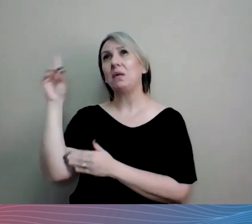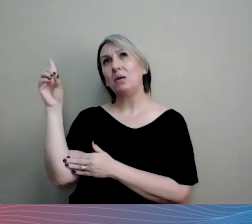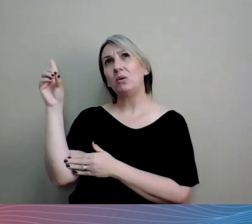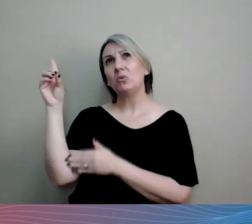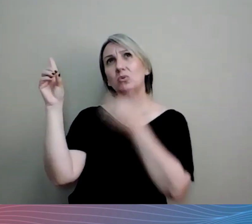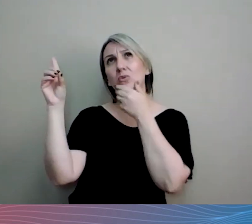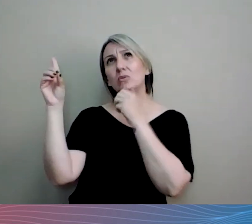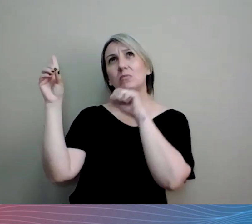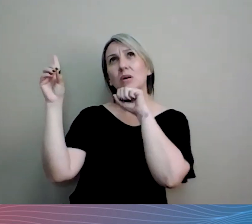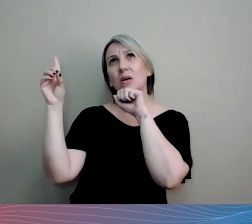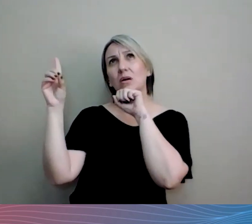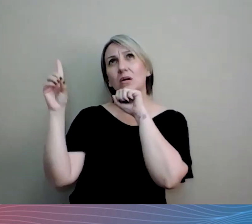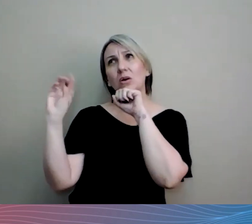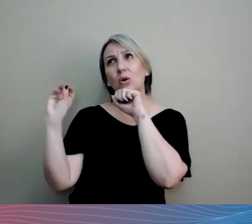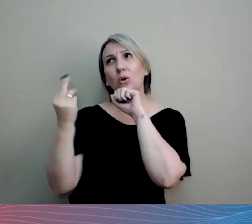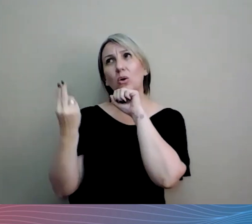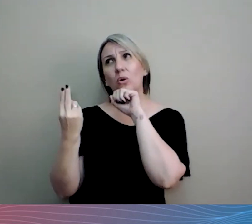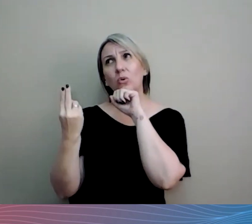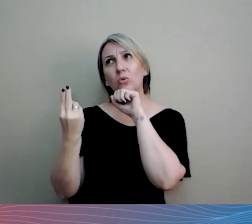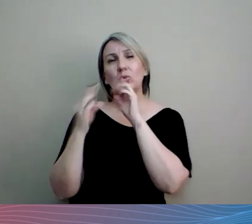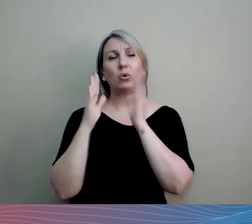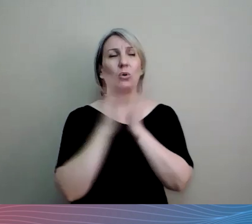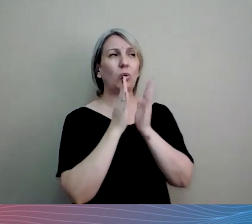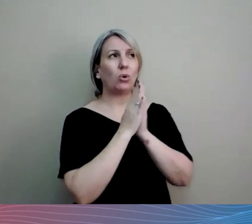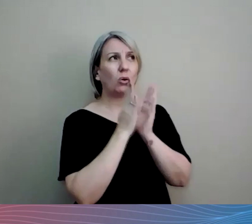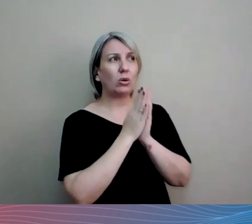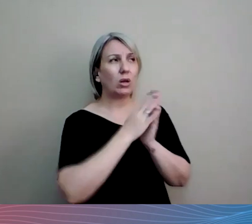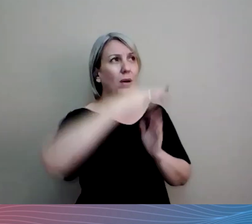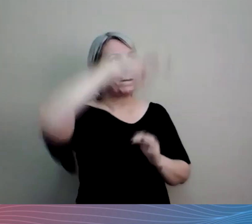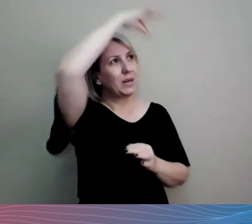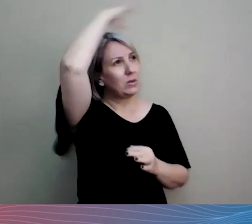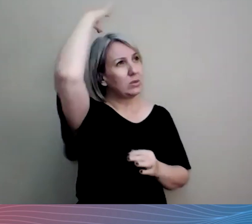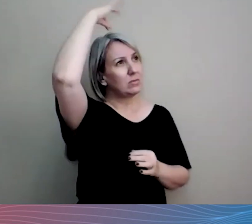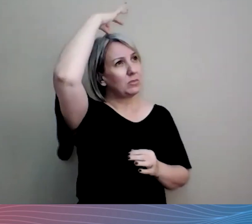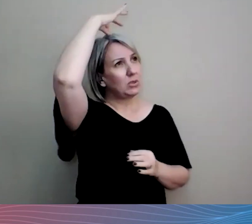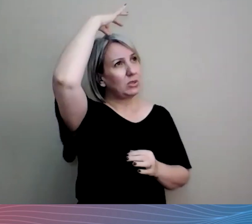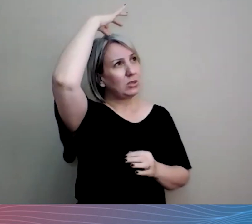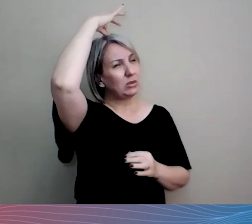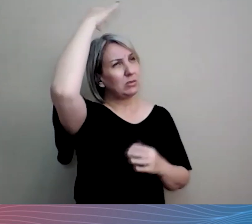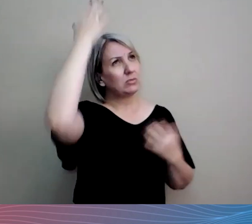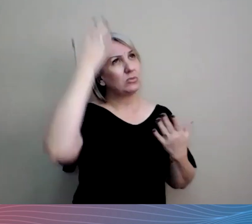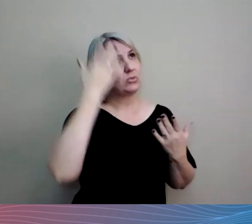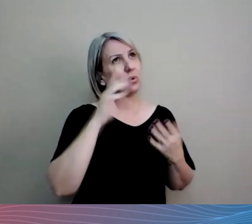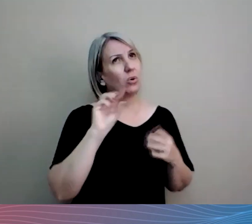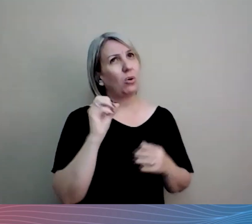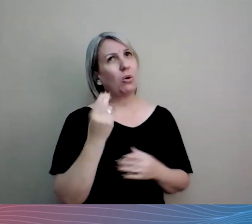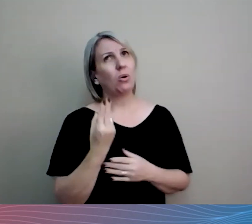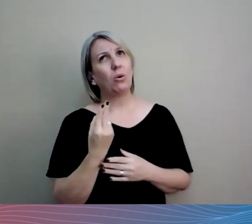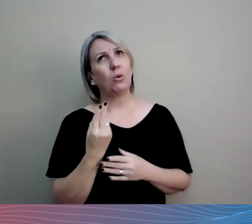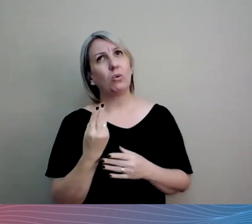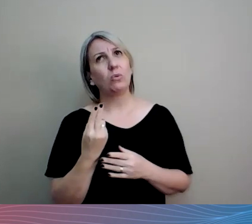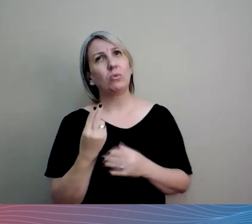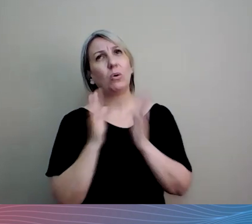Se eu orar para o Pai, o Filho não vai ficar com ciúmes? né? E o Espírito vai entender que não é para